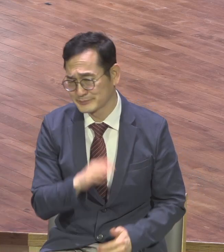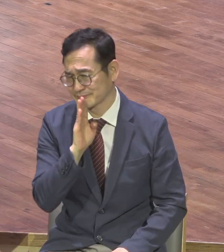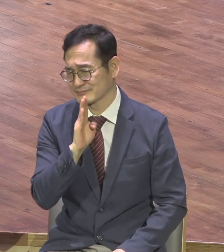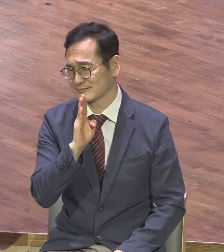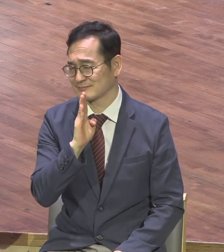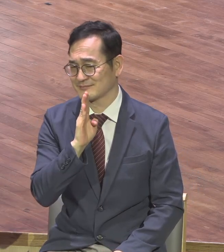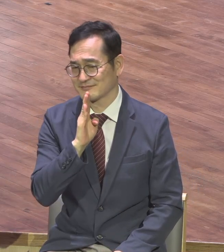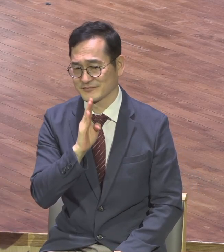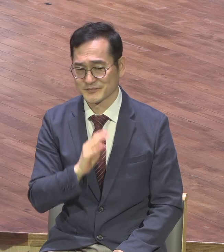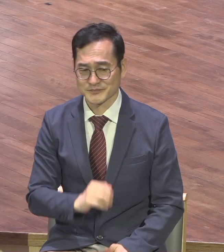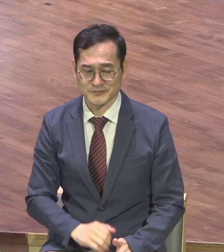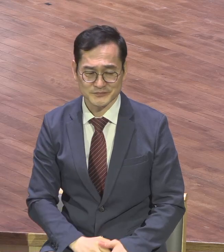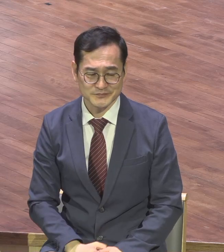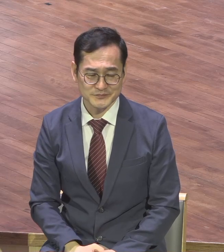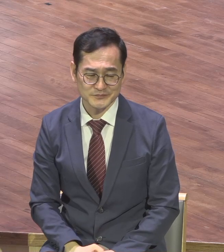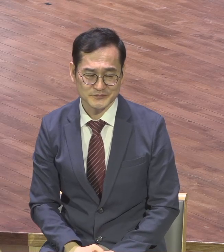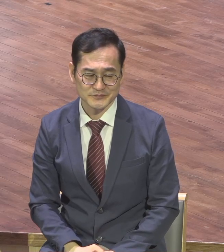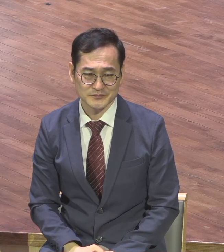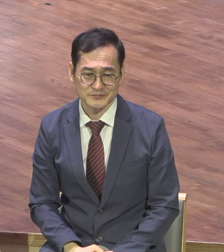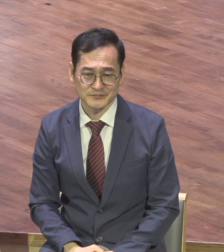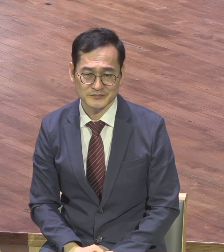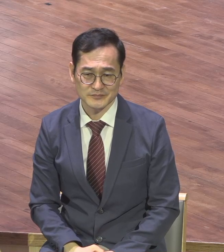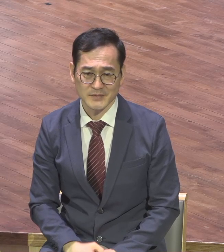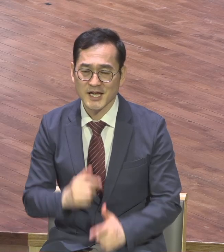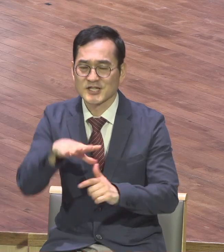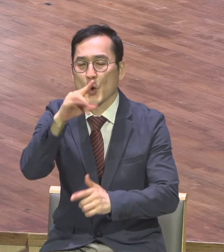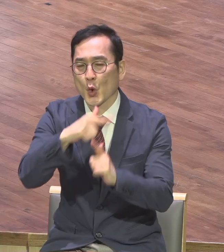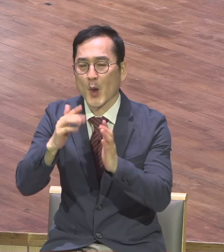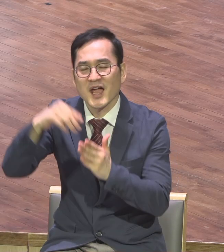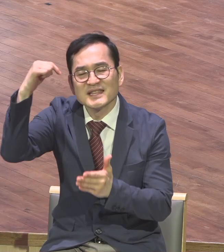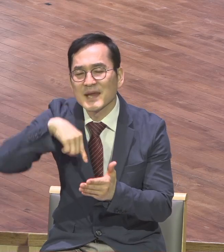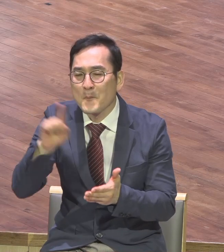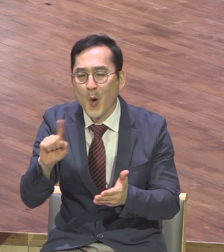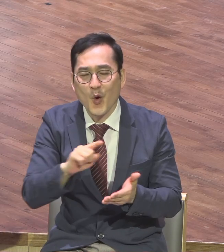이 교회 왔을 때 느낌을 다 적어 올리잖아요, 저에게.